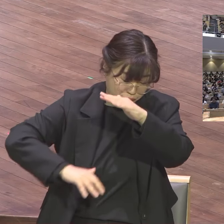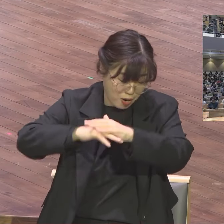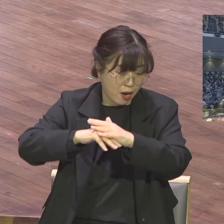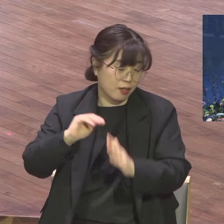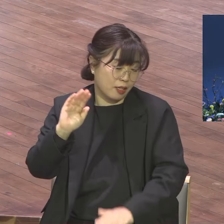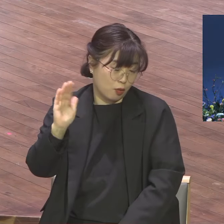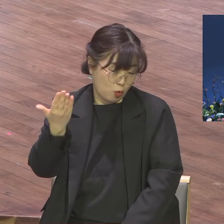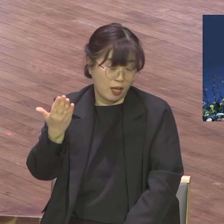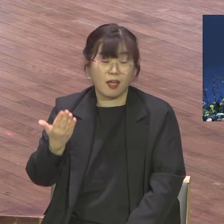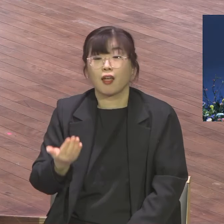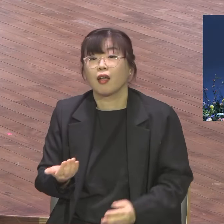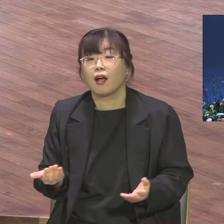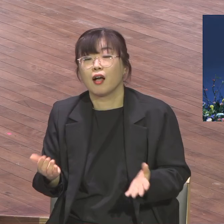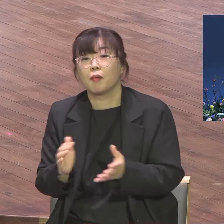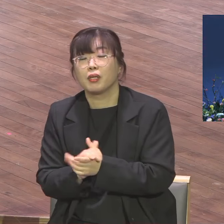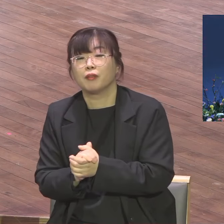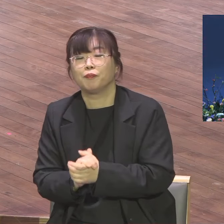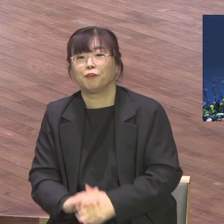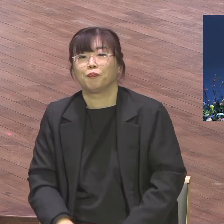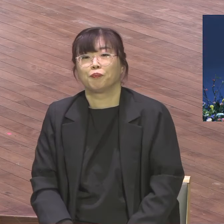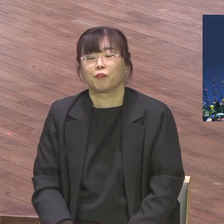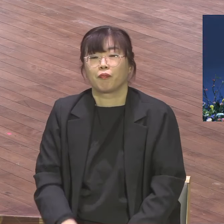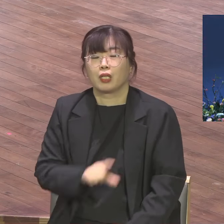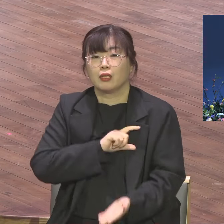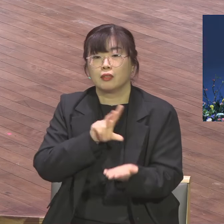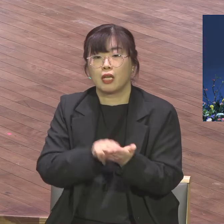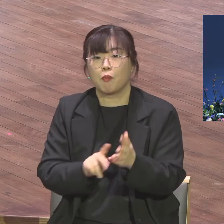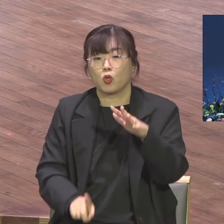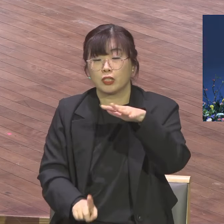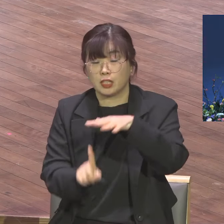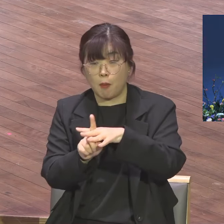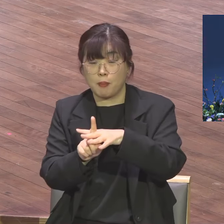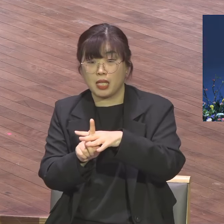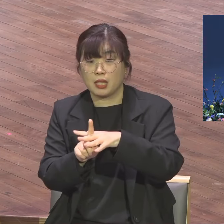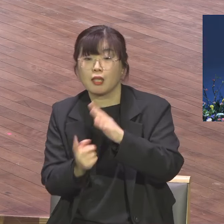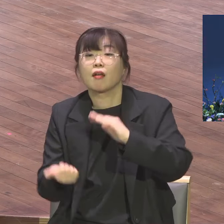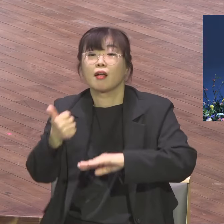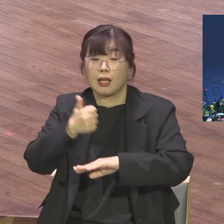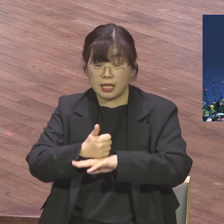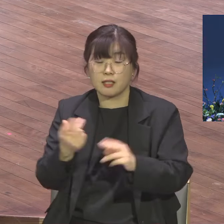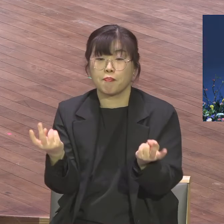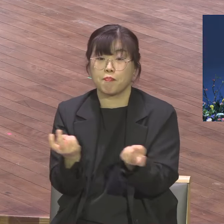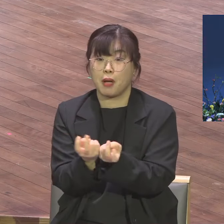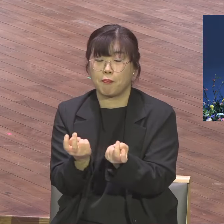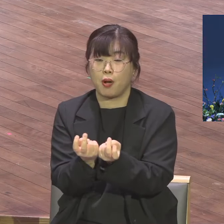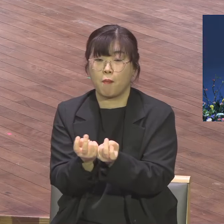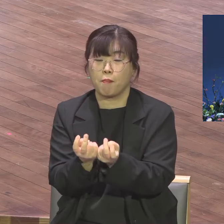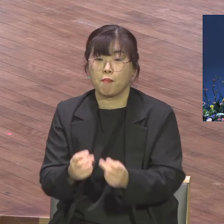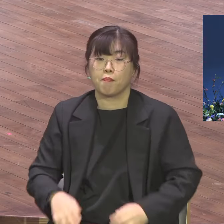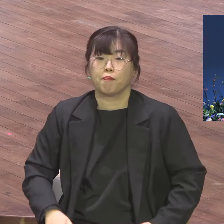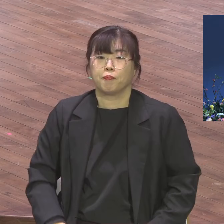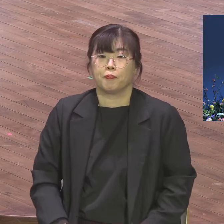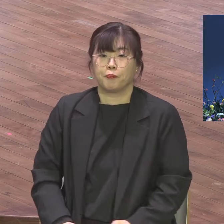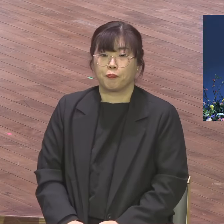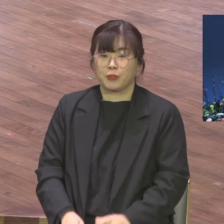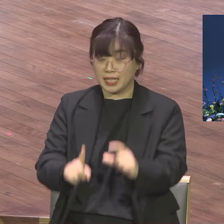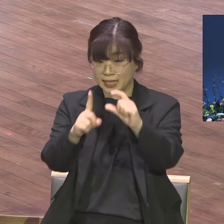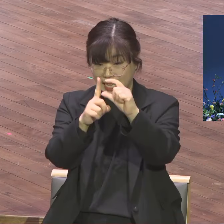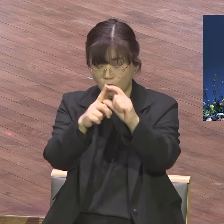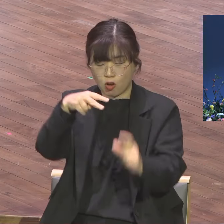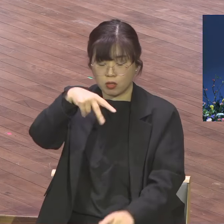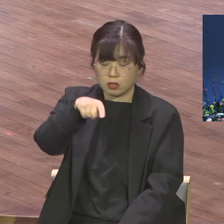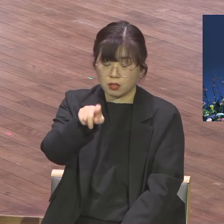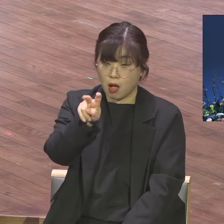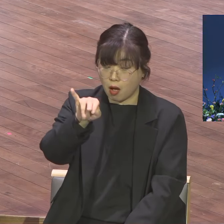아멘. 서밋으로 가는 길이란 제목으로 말씀을 드립니다. 오늘 말씀 제목 서밋. 이 서밋이라는